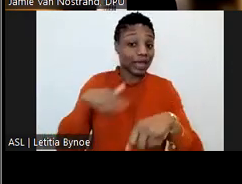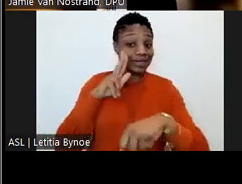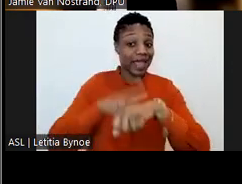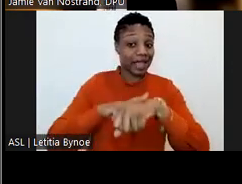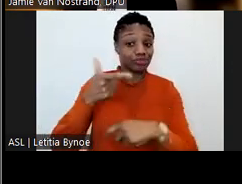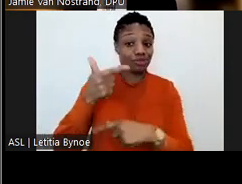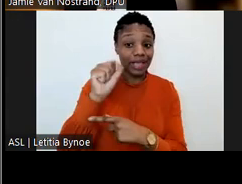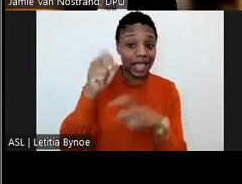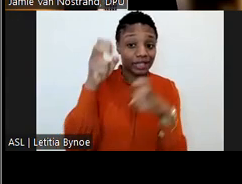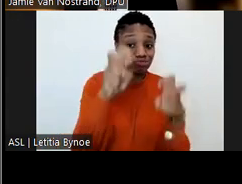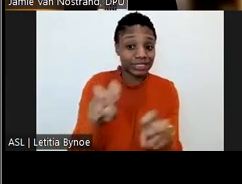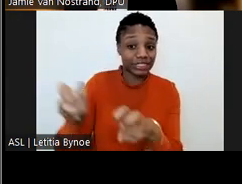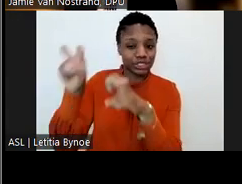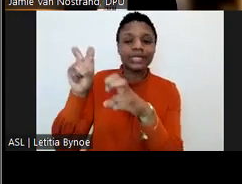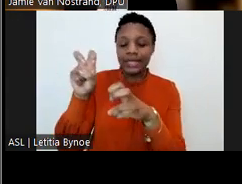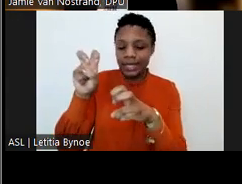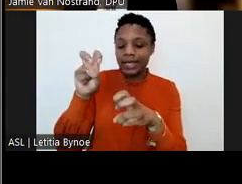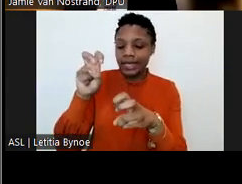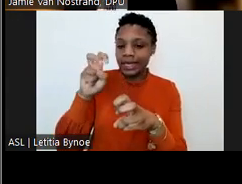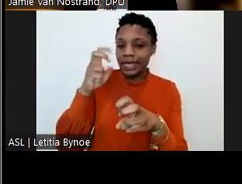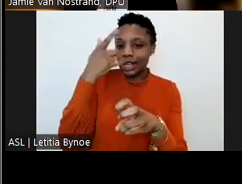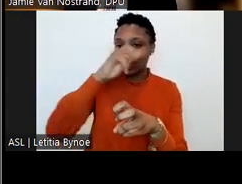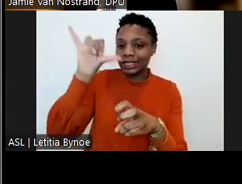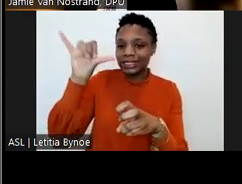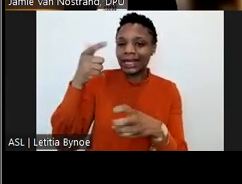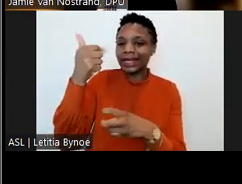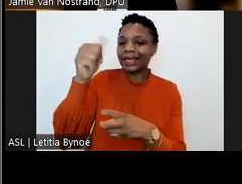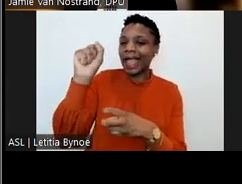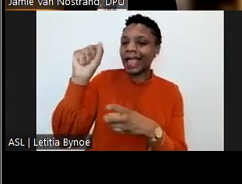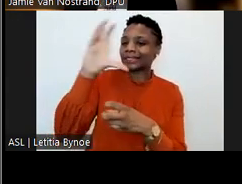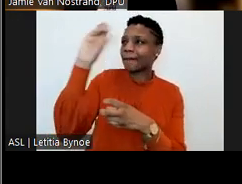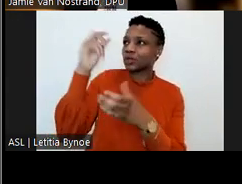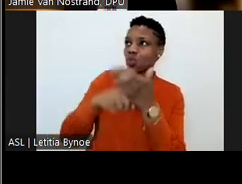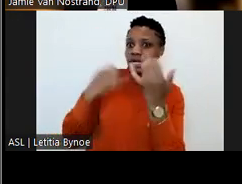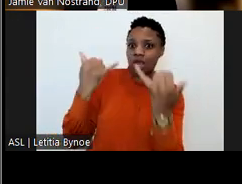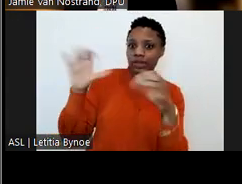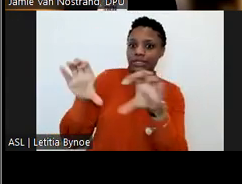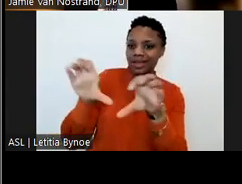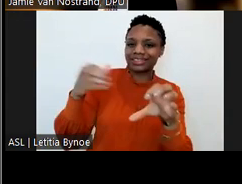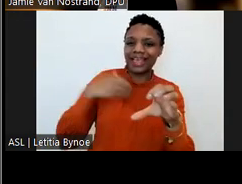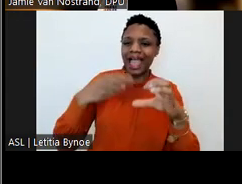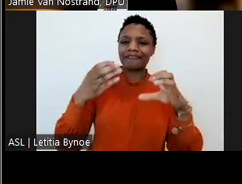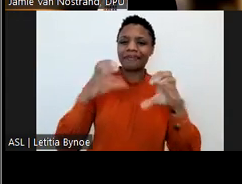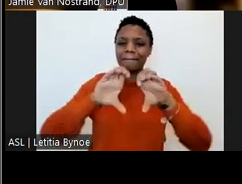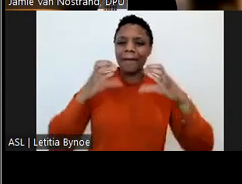hacia las casas estos sistemas Así que lo